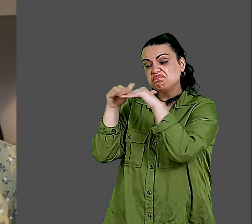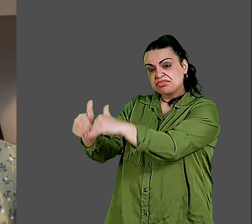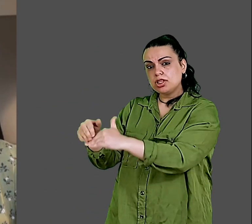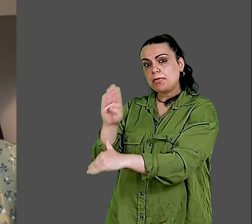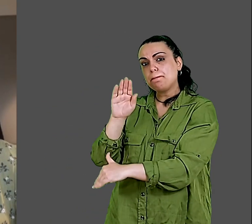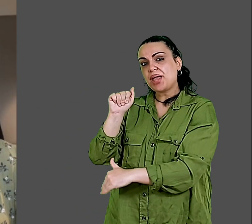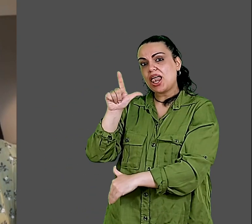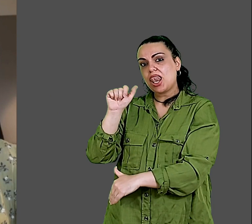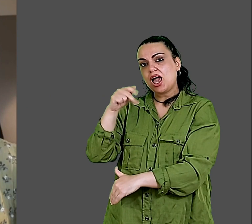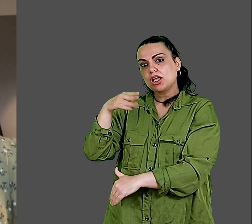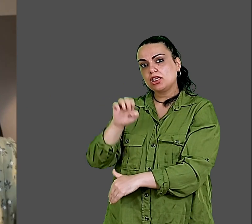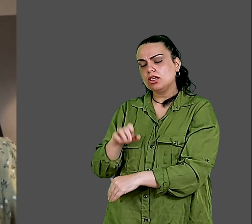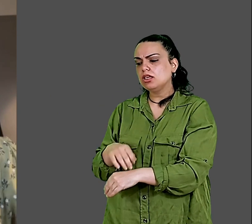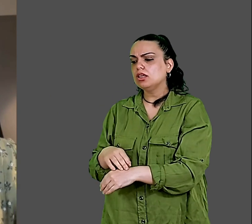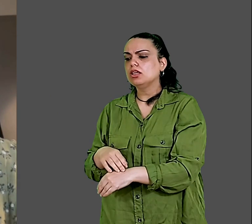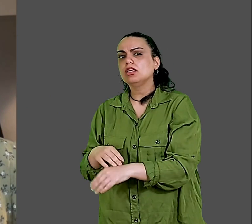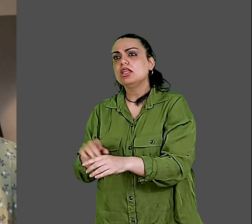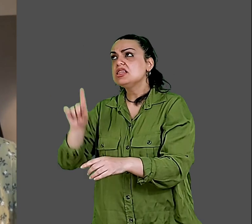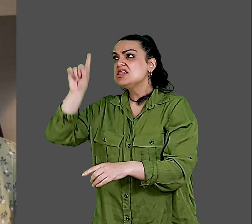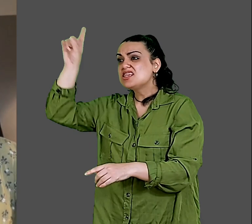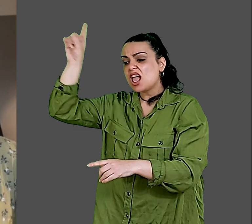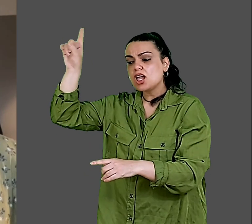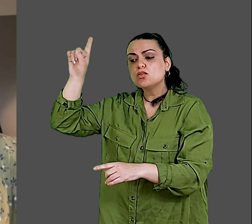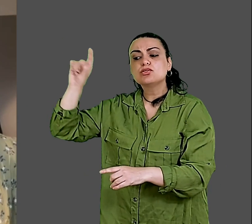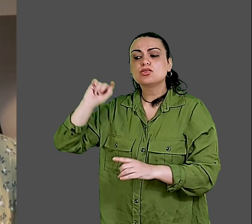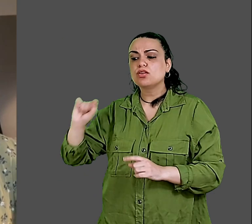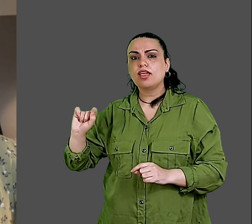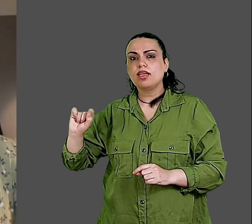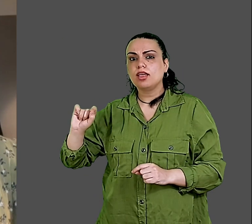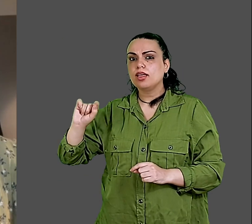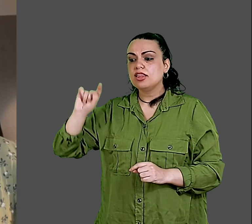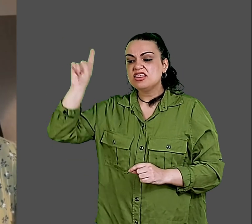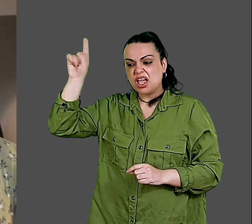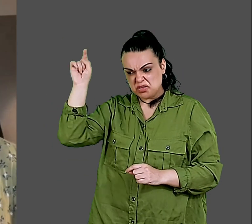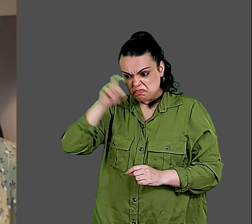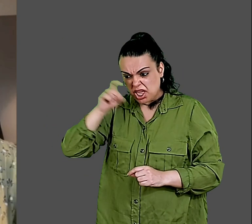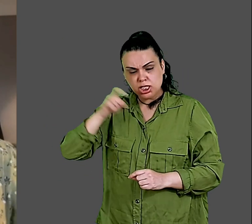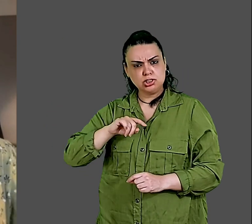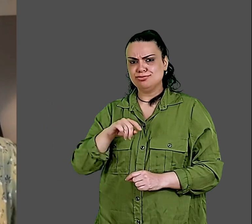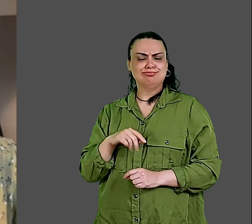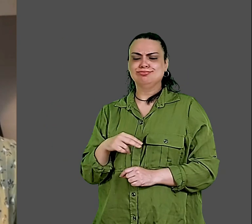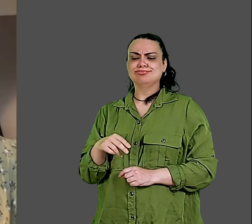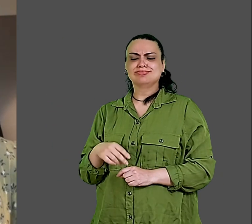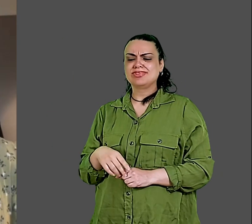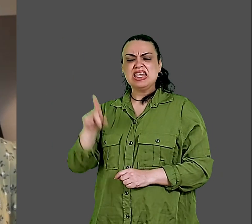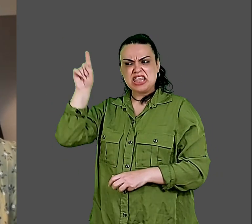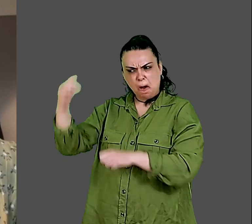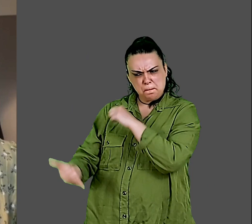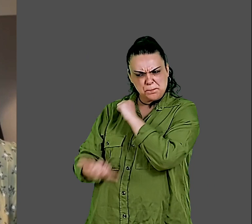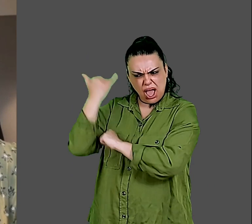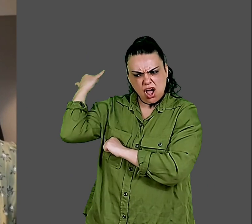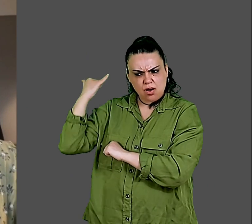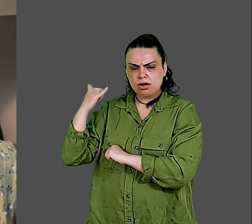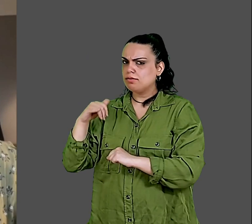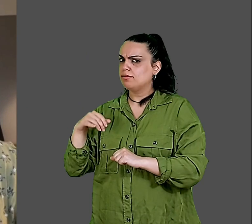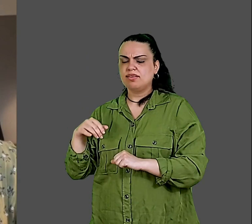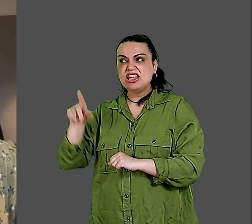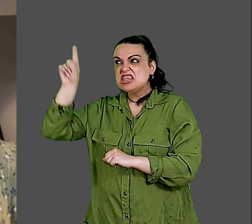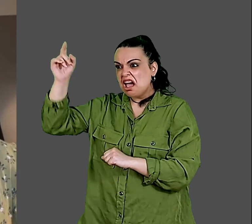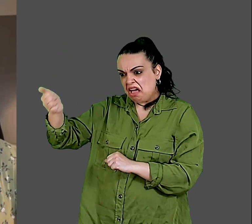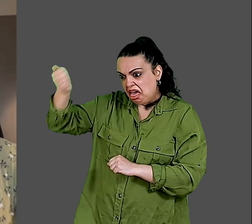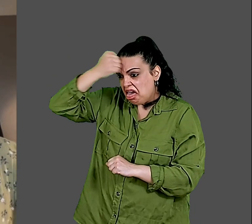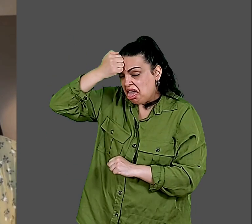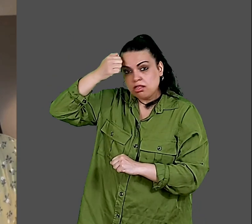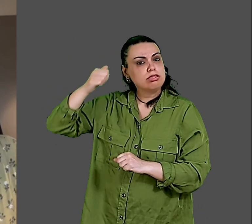Balaque quem esse Deus é. E ele diz assim, ele não é homem para que minta, nem é filho do homem para que se